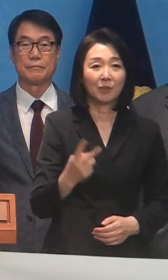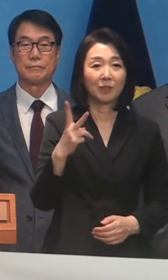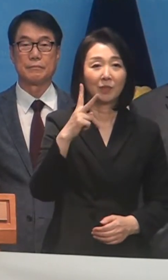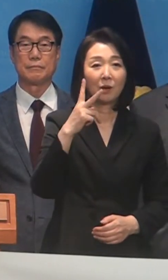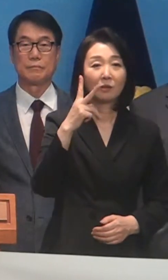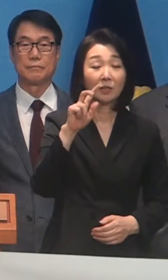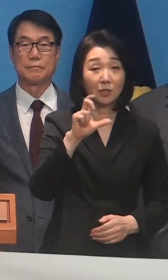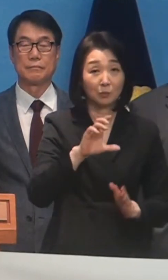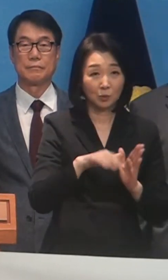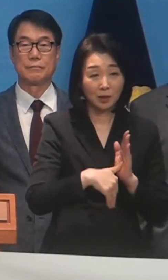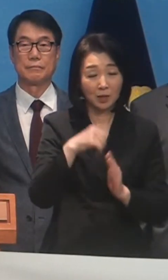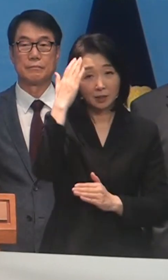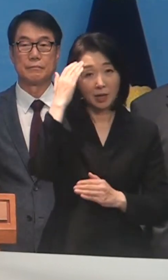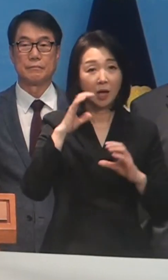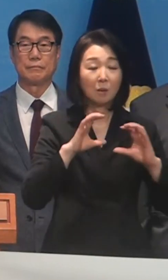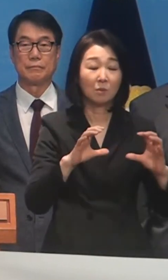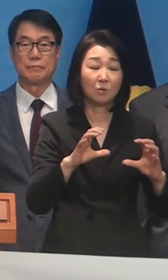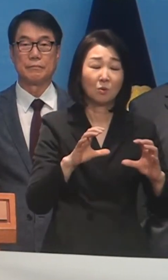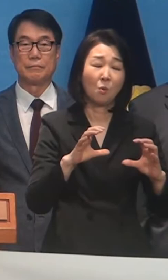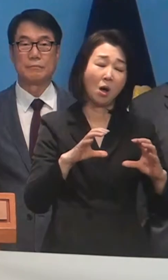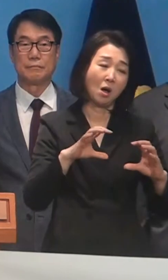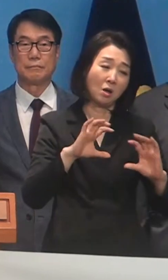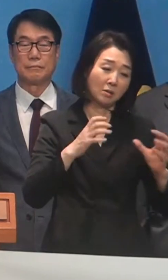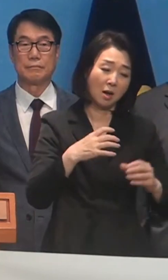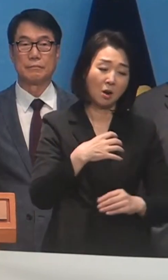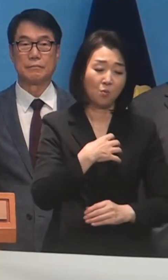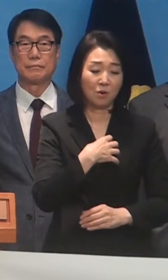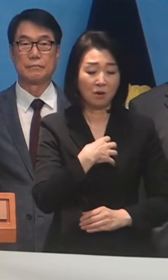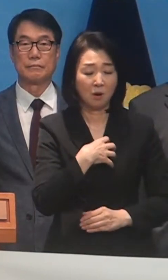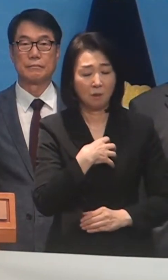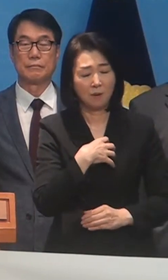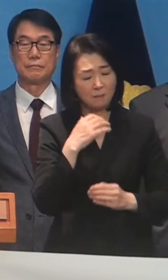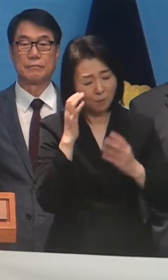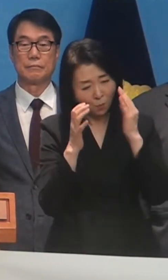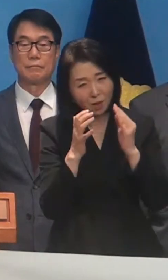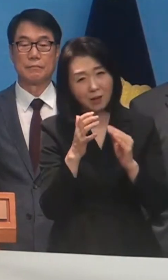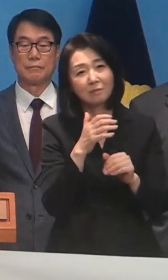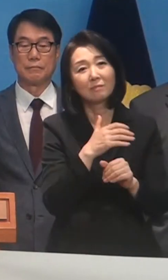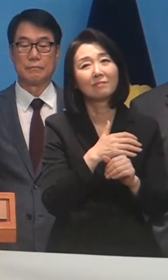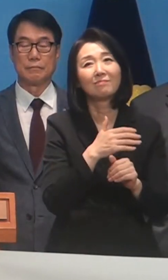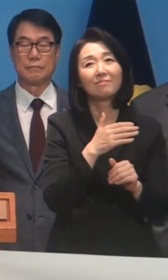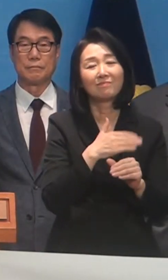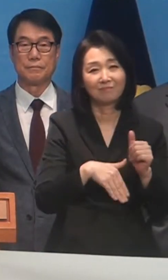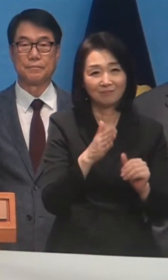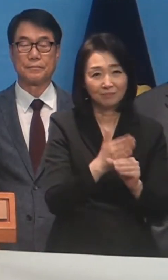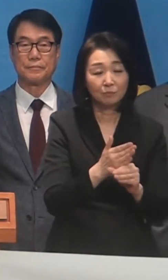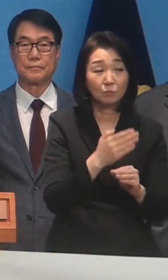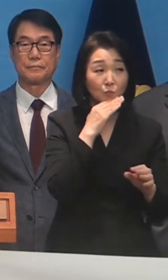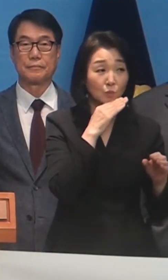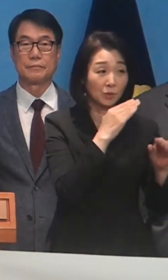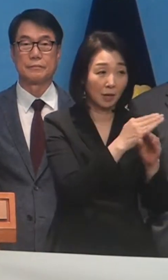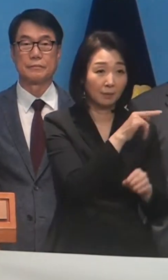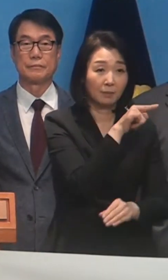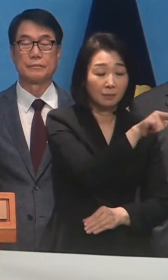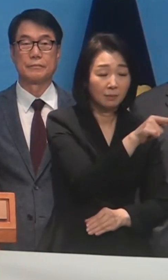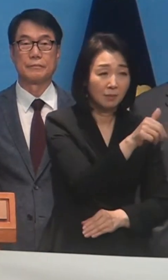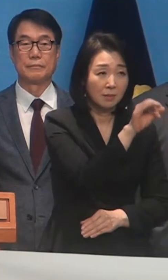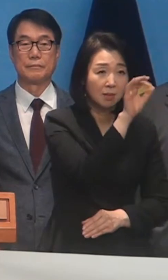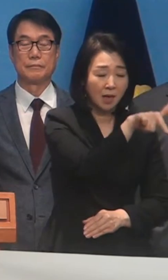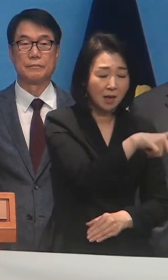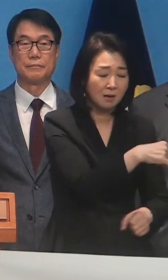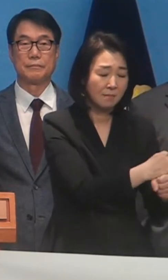2025년 대한민국은 존망의 중대한 갈림길에 서 있습니다. 북한은